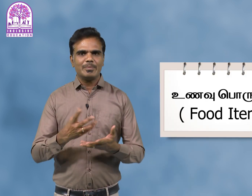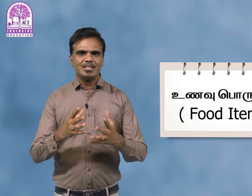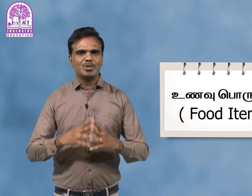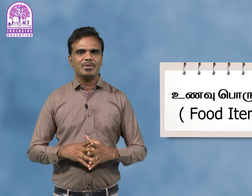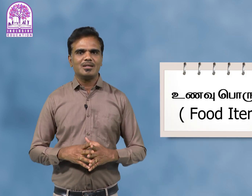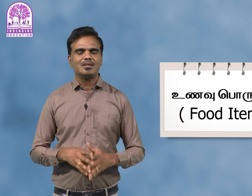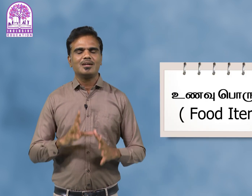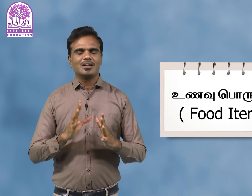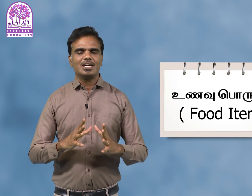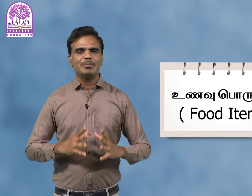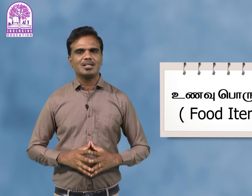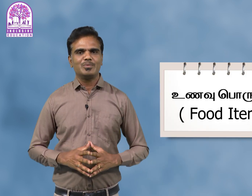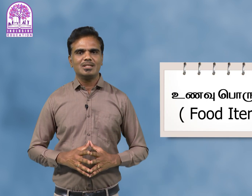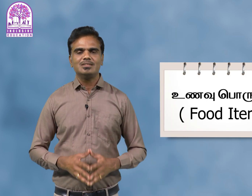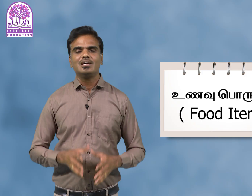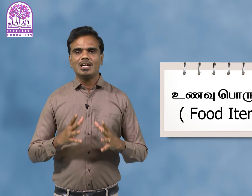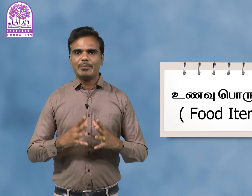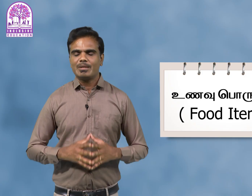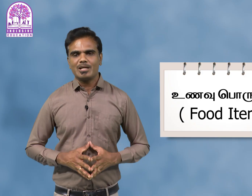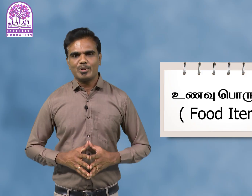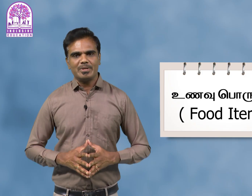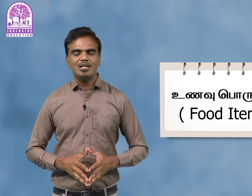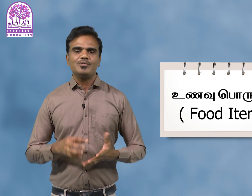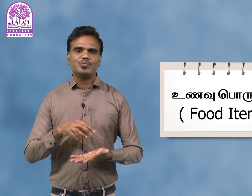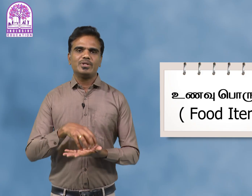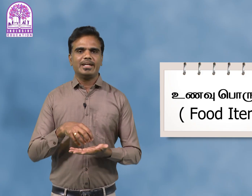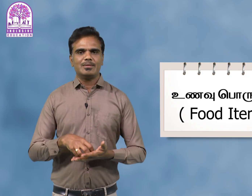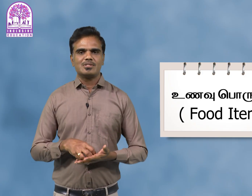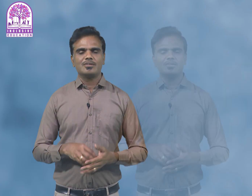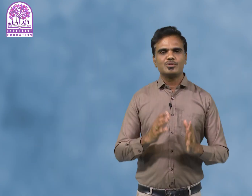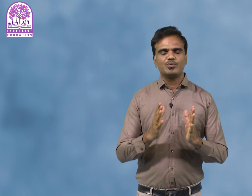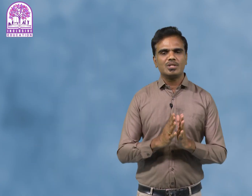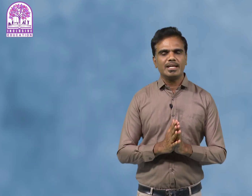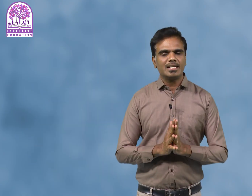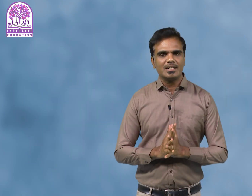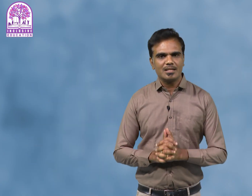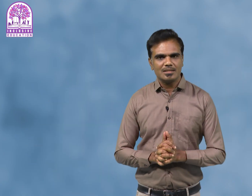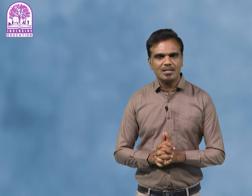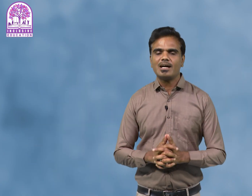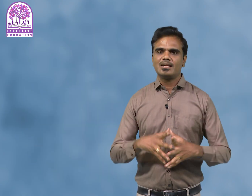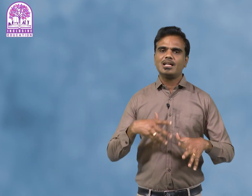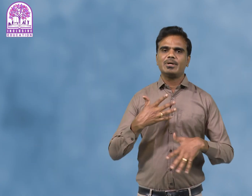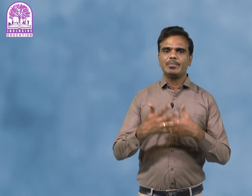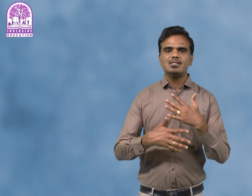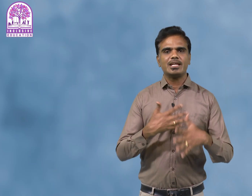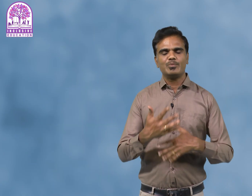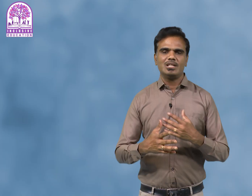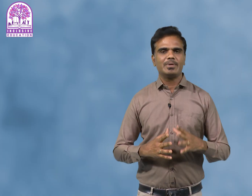இருந்துட முடியுமா? கண்டிப்பாக இருக்க முடியாது. நம்ம என்ன பார்க்க போகிறோம் அப்படின்னா ஃபுட் ஐட்டம்ஸ். ஸோ ஃபுட்டில் என்ன நல்லா இருக்குது, அதெல்லாம் நம்ம எப்படி சைகைமொழியில்